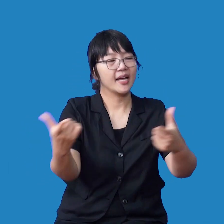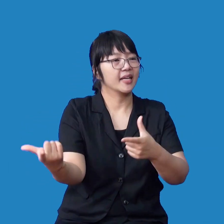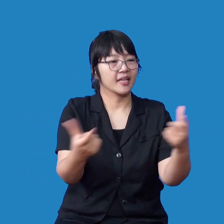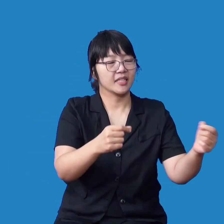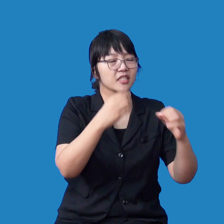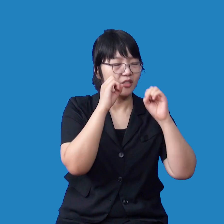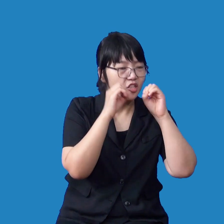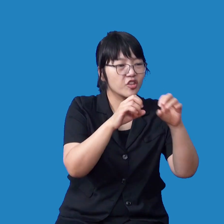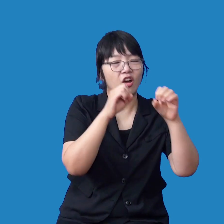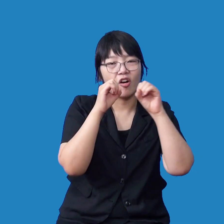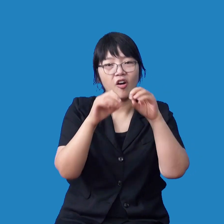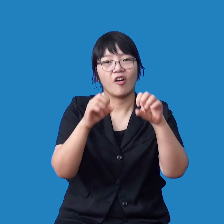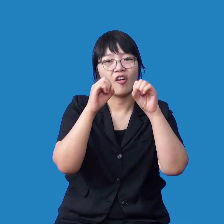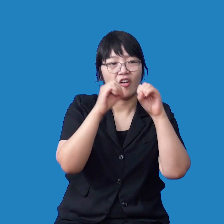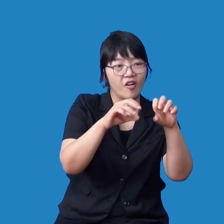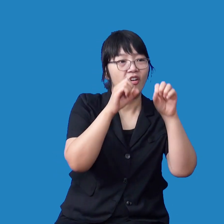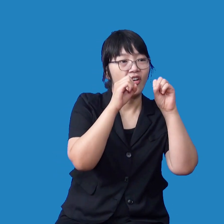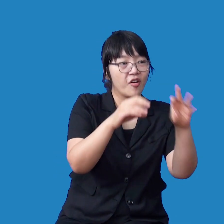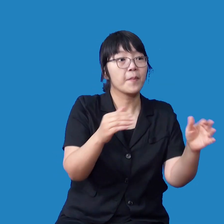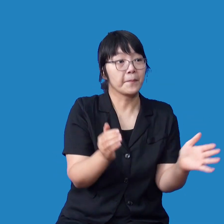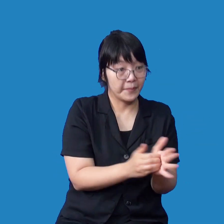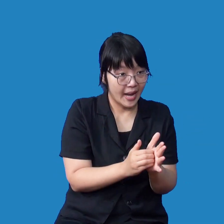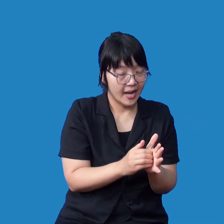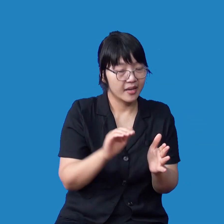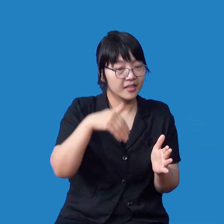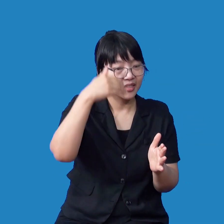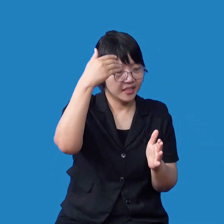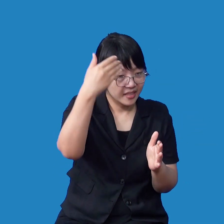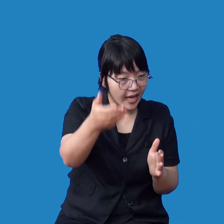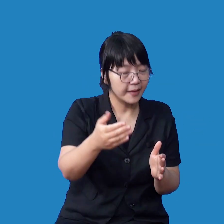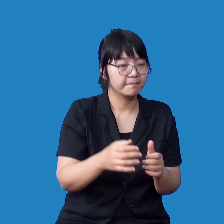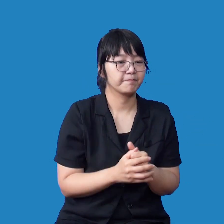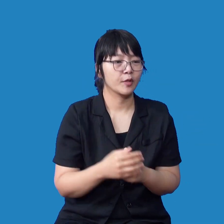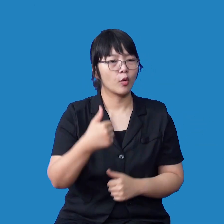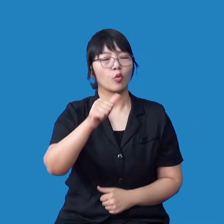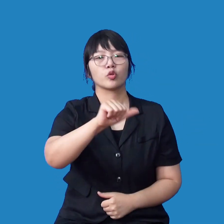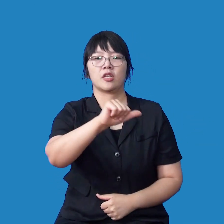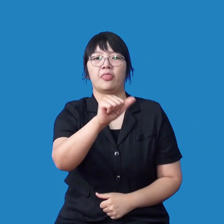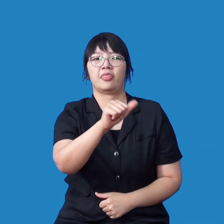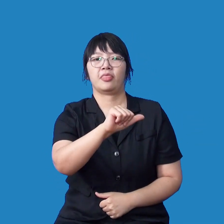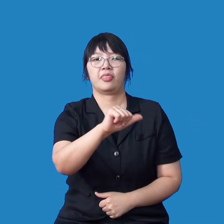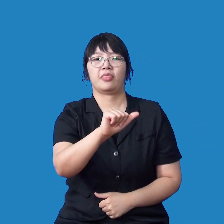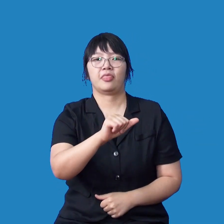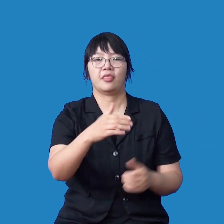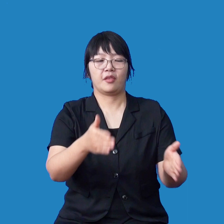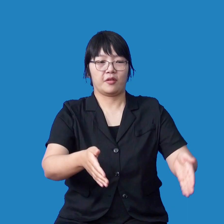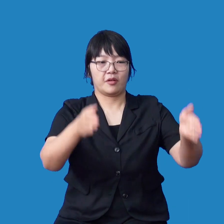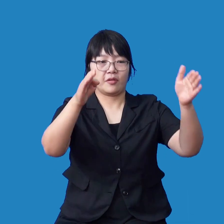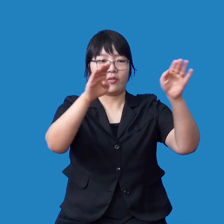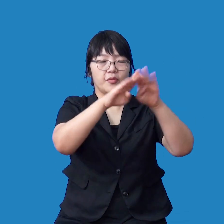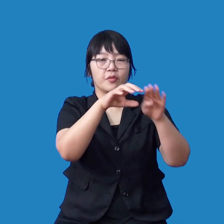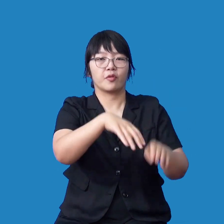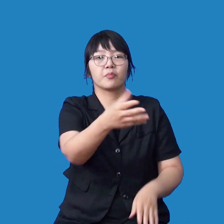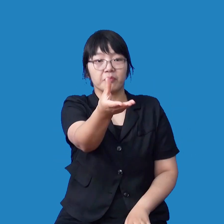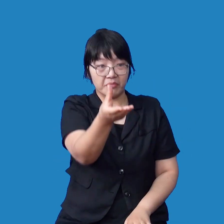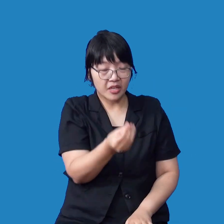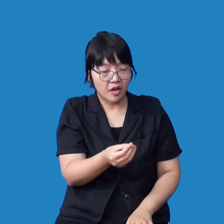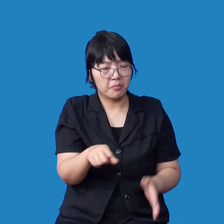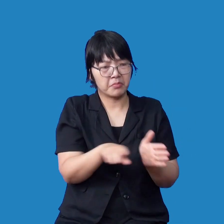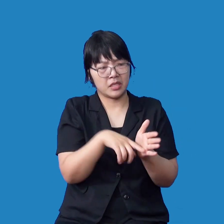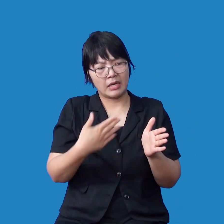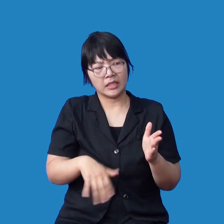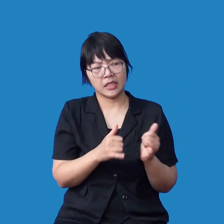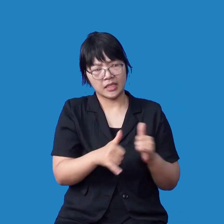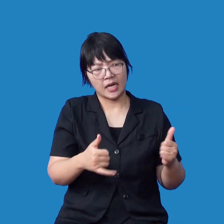제주 컨벤션 센터에서 5,000석 이상이거든요. 안 믿는 사람들 다 교회마다 전도해서 거기 와서